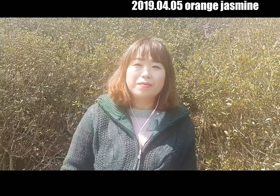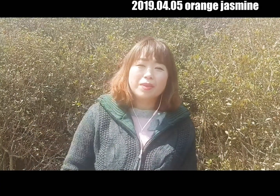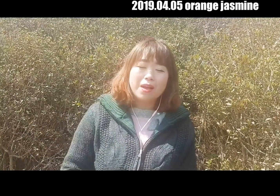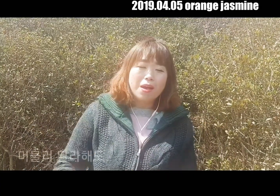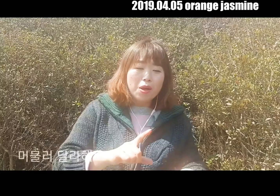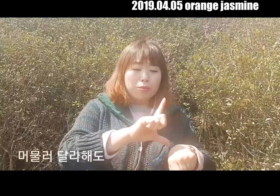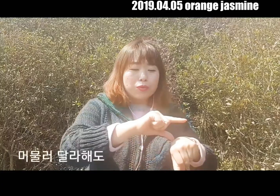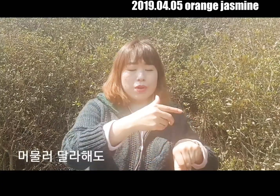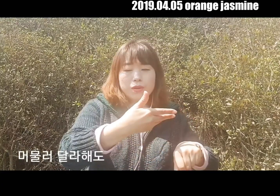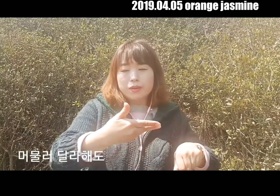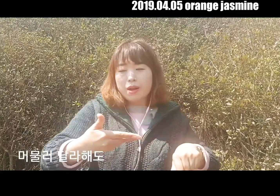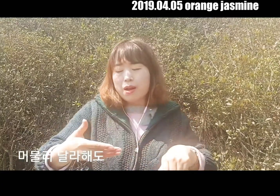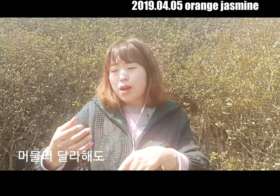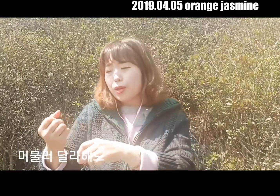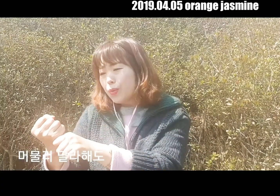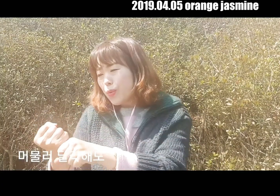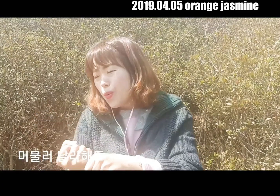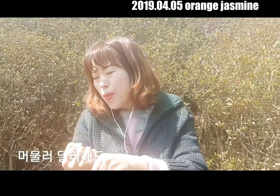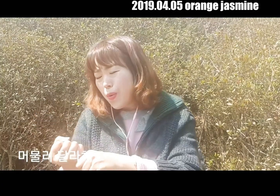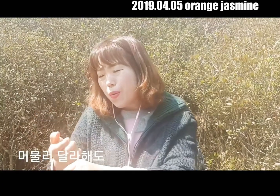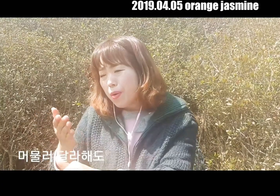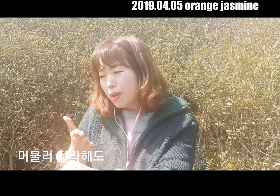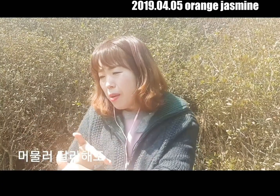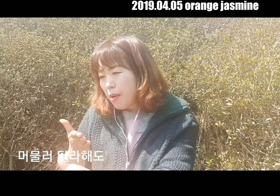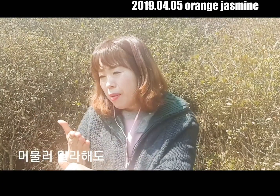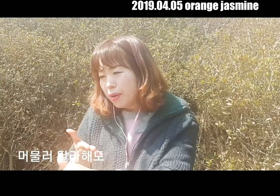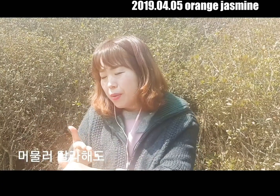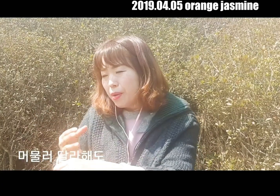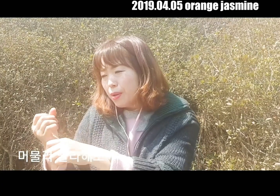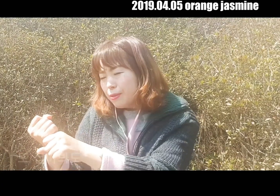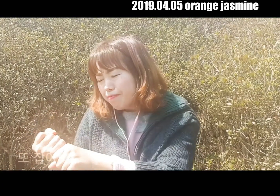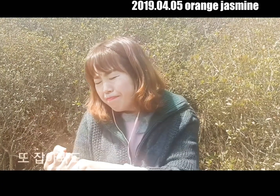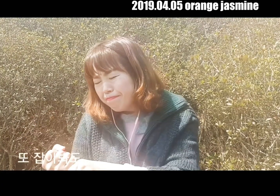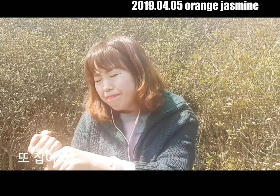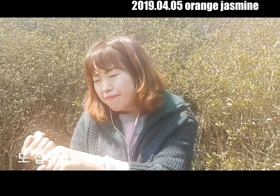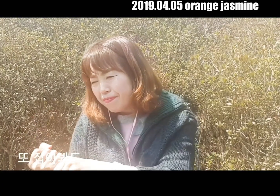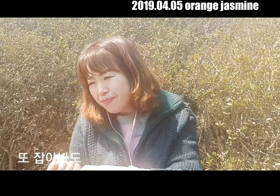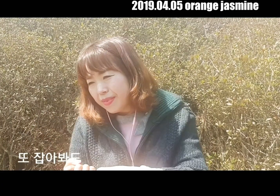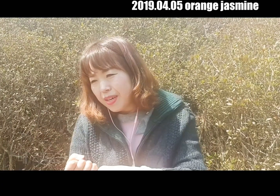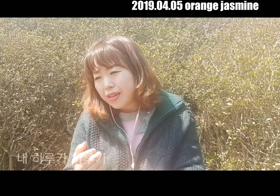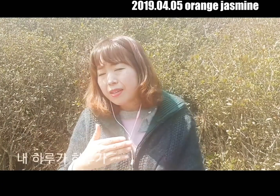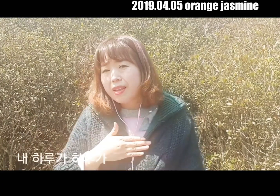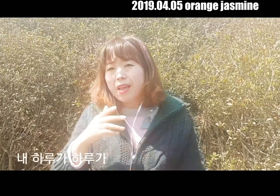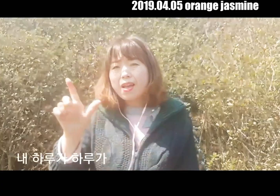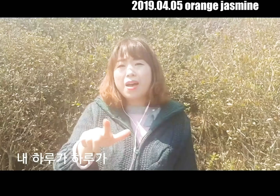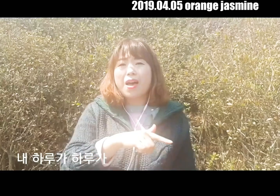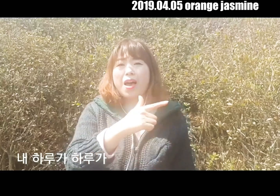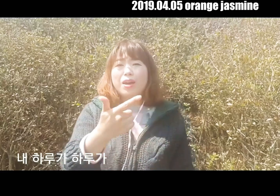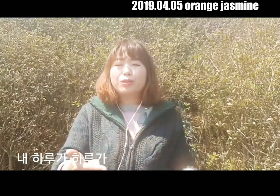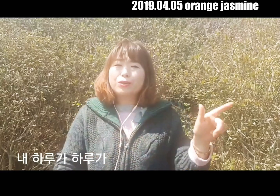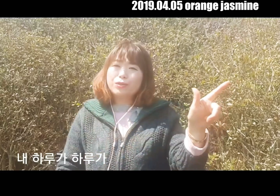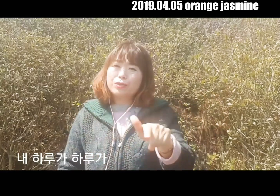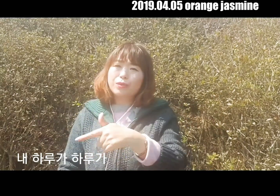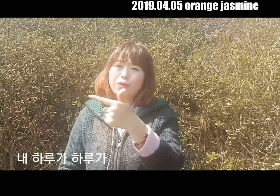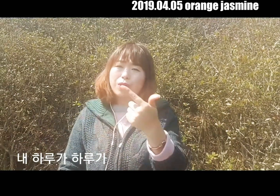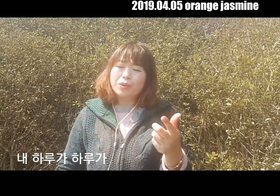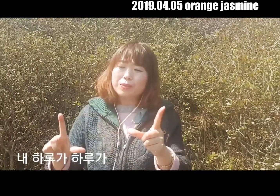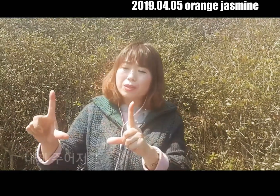world 머물러달라 해도 또 잡아봐도 내 하루가 내게 주어지고